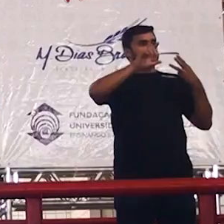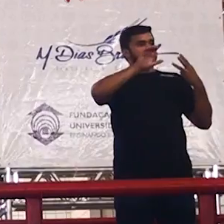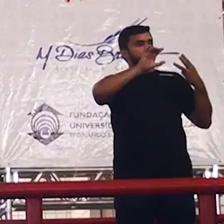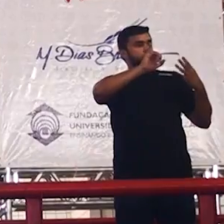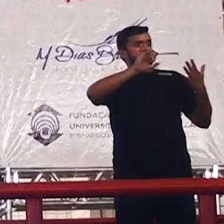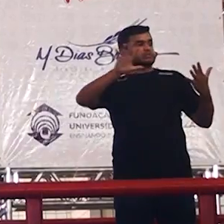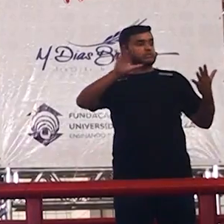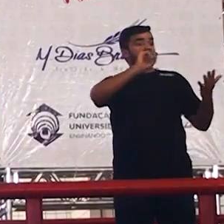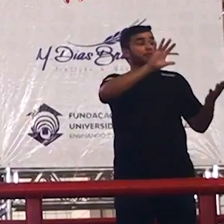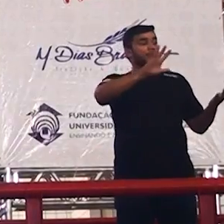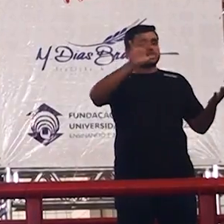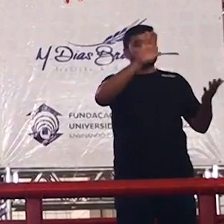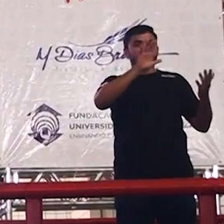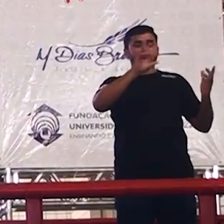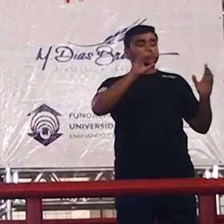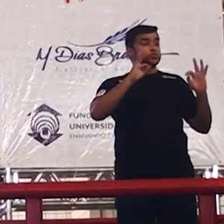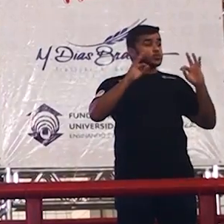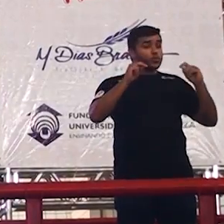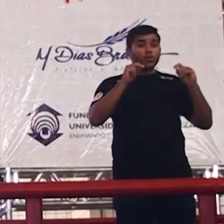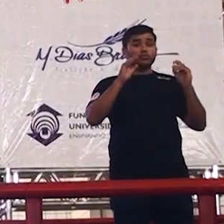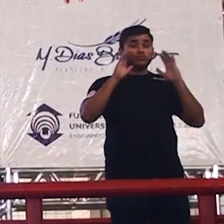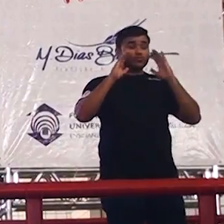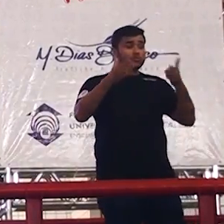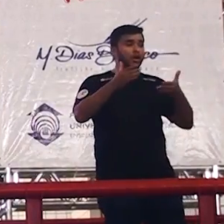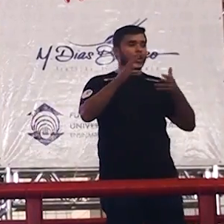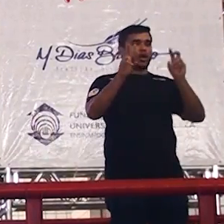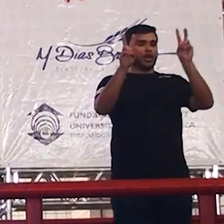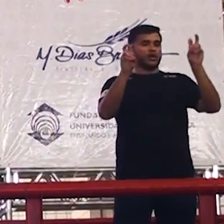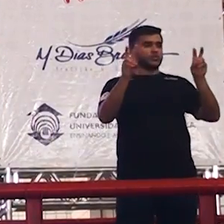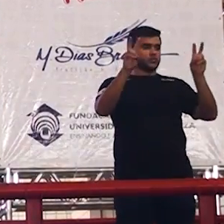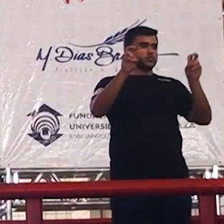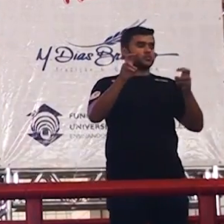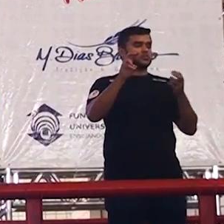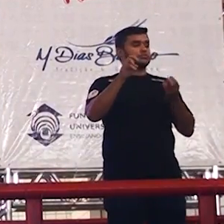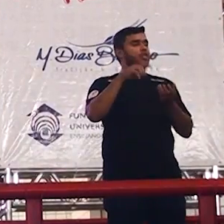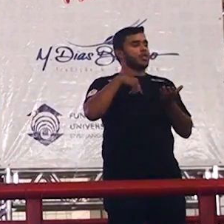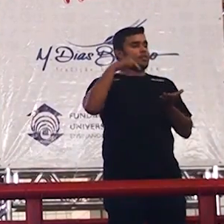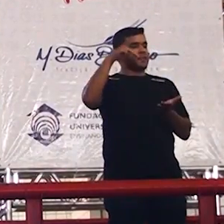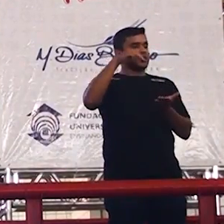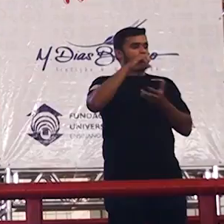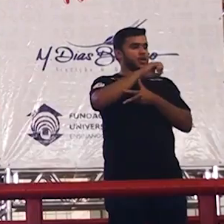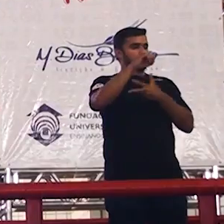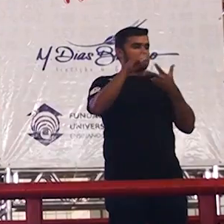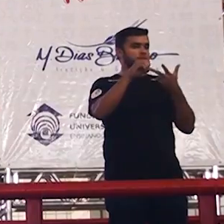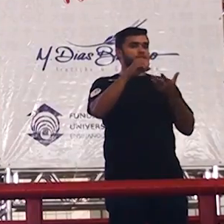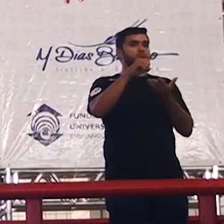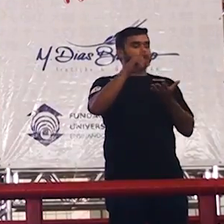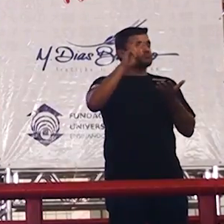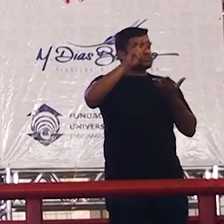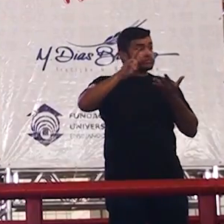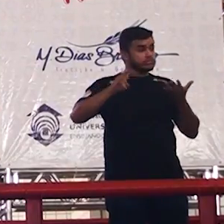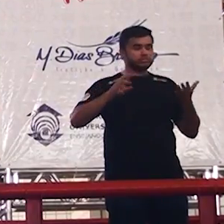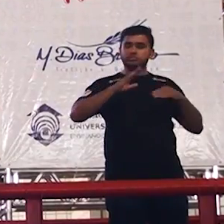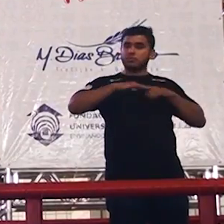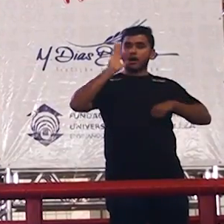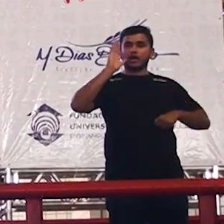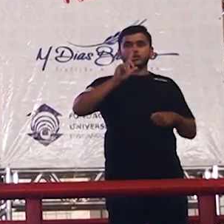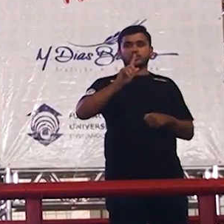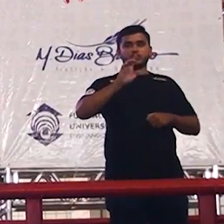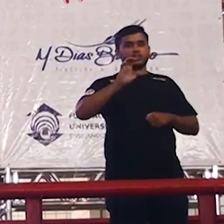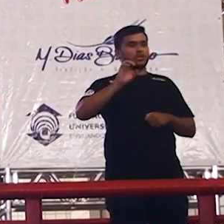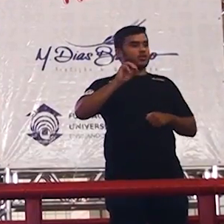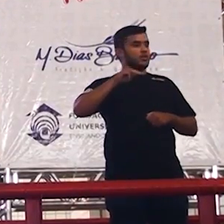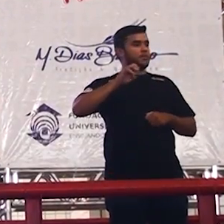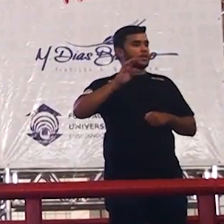é o assunto que mais cai no Enem na área matemática. Então, na área de